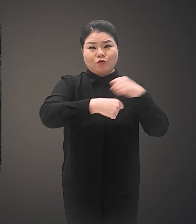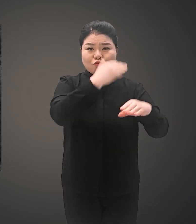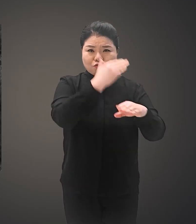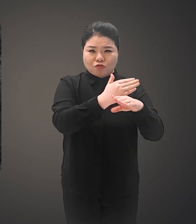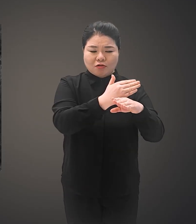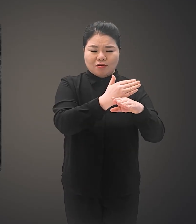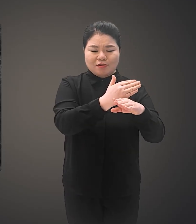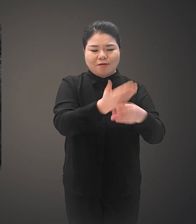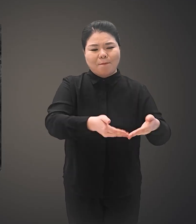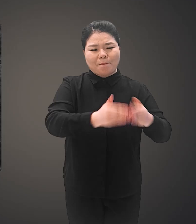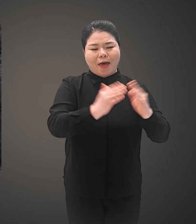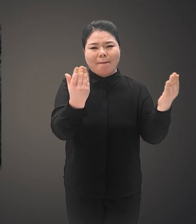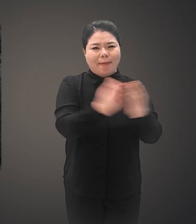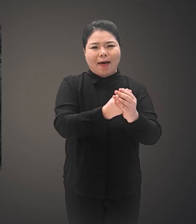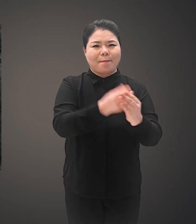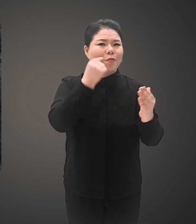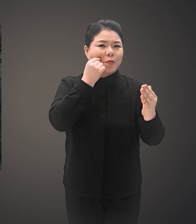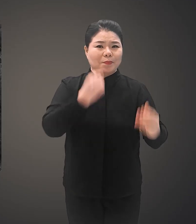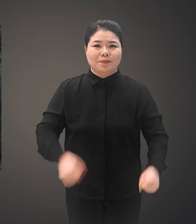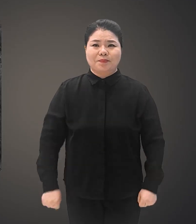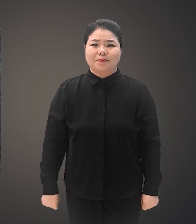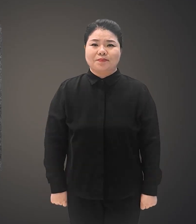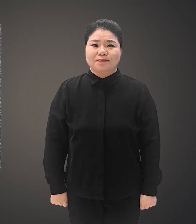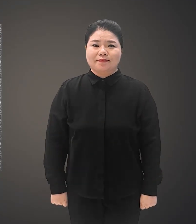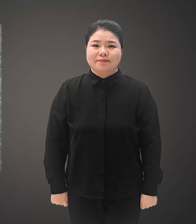민주주의는 성립되지 않는다.